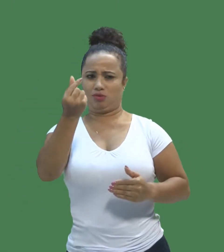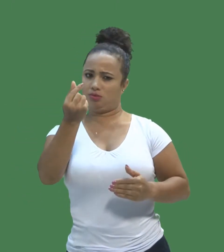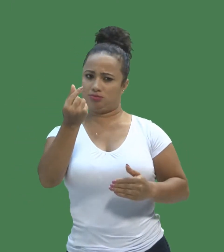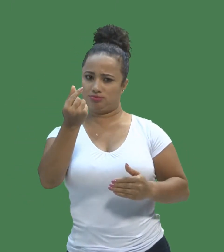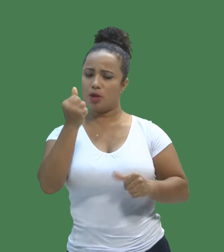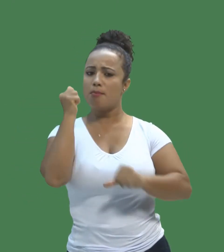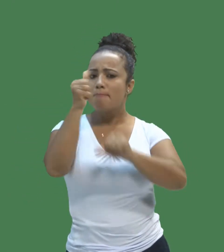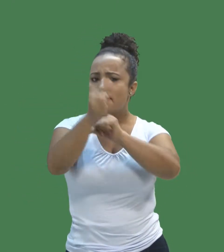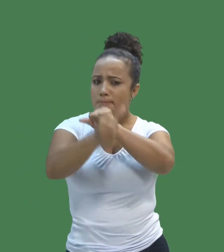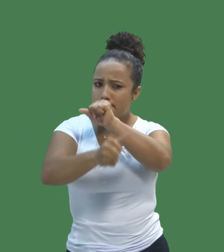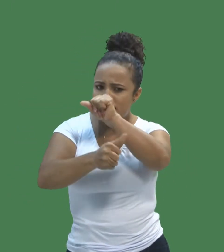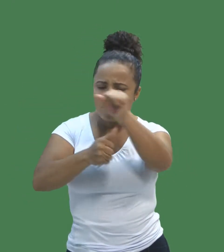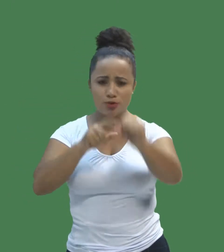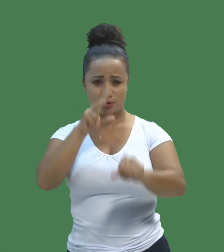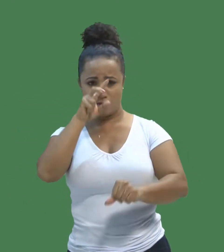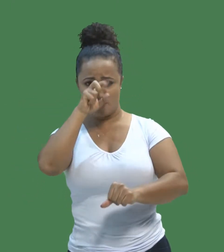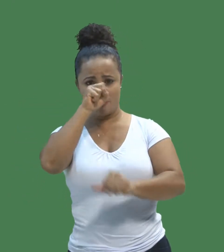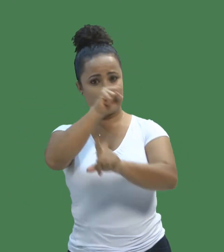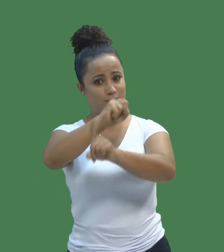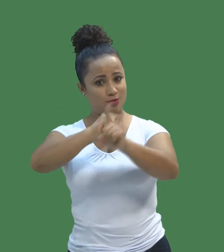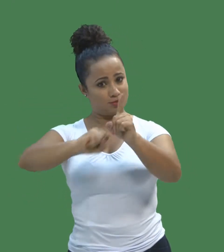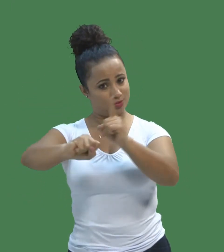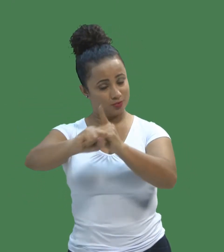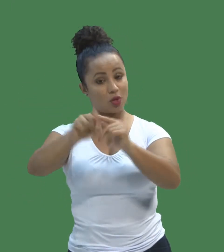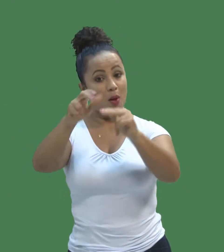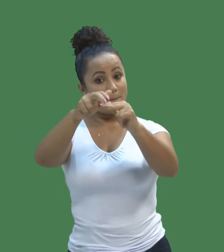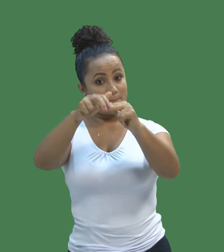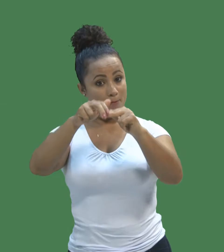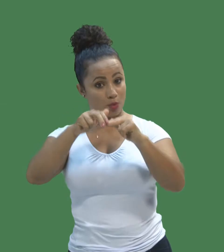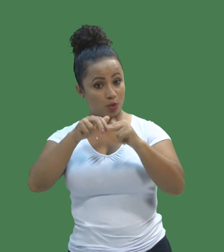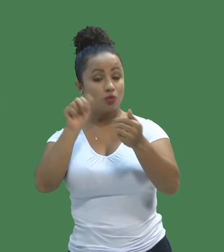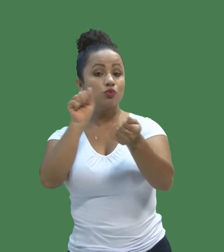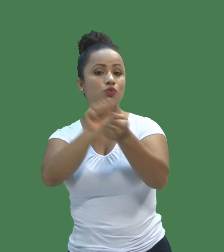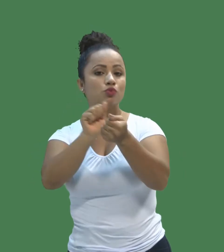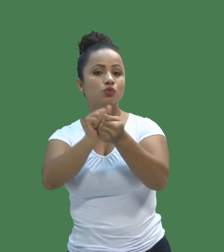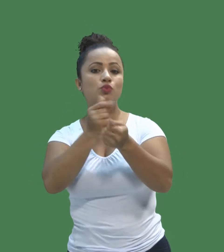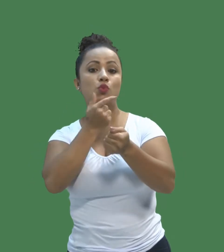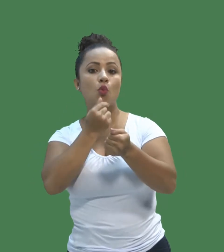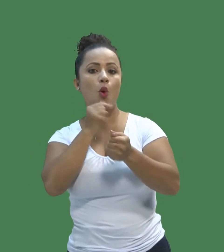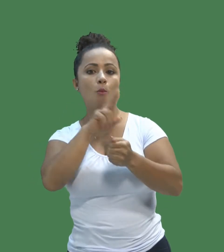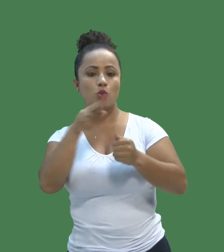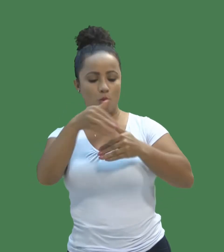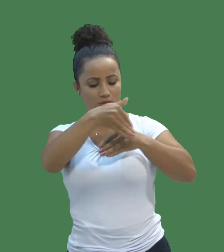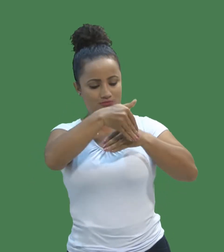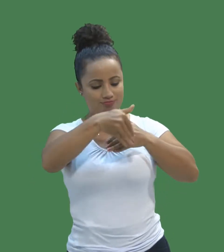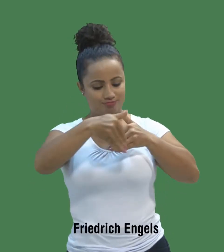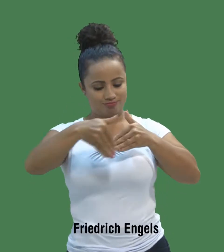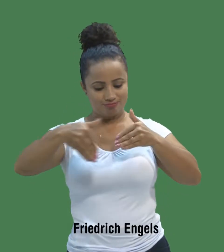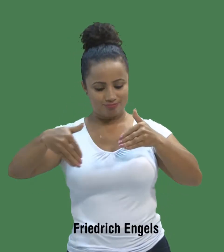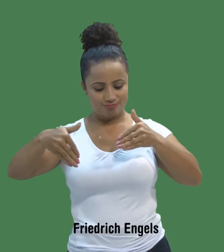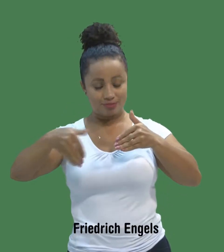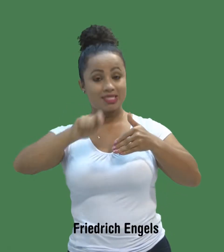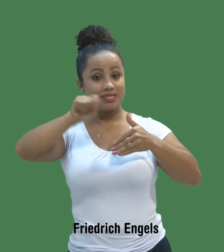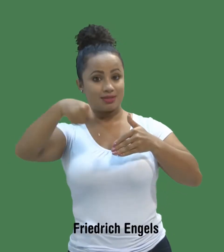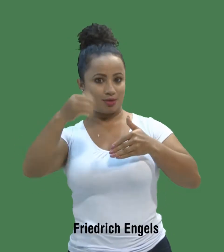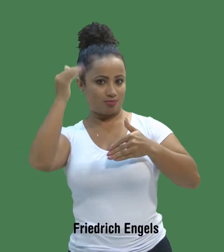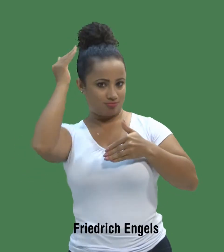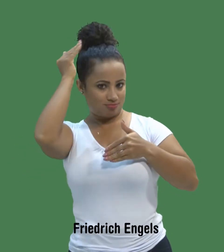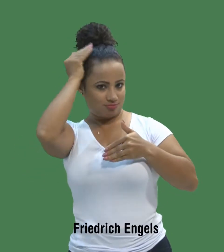juntamente com Friedrich Engels, compõe a escola crítica, que, como o próprio nome